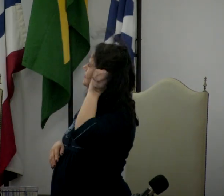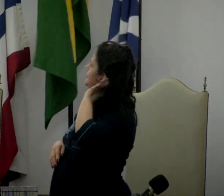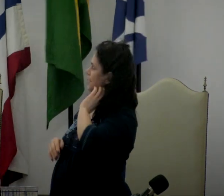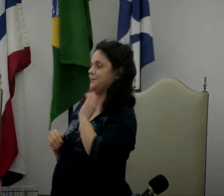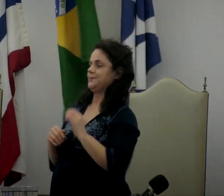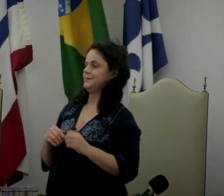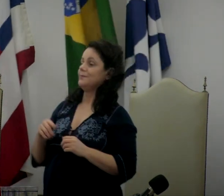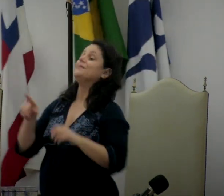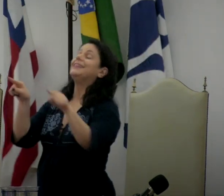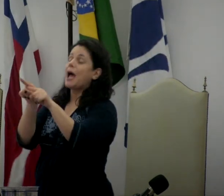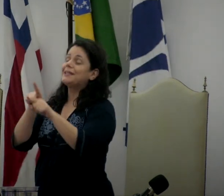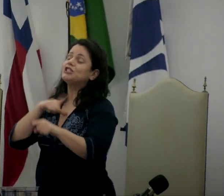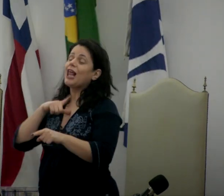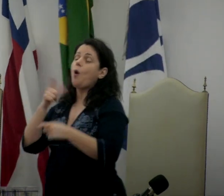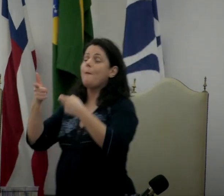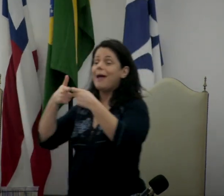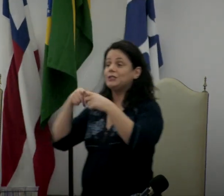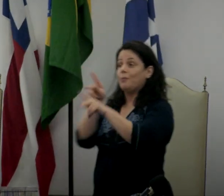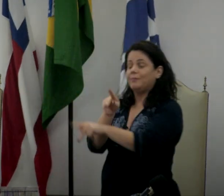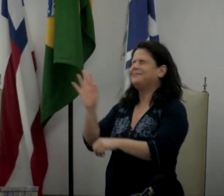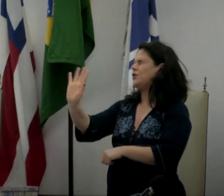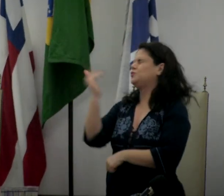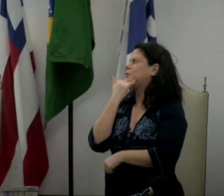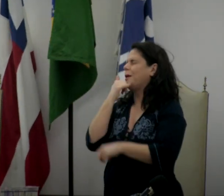consertar o sujeito surdo.